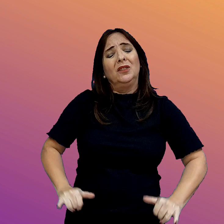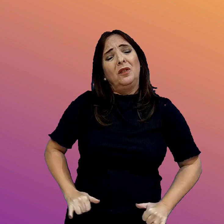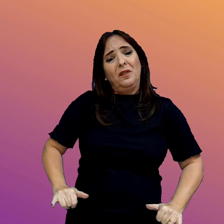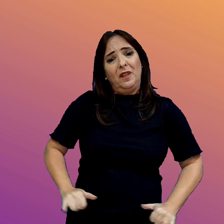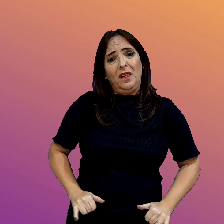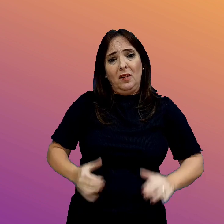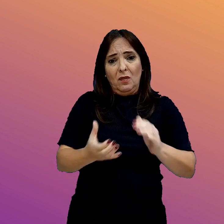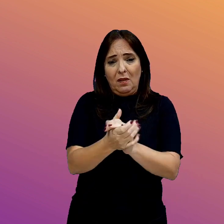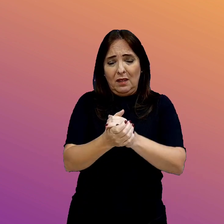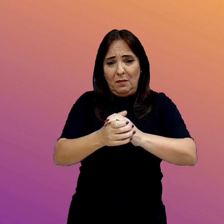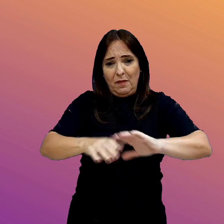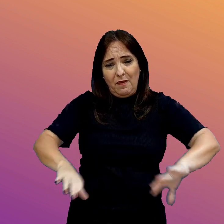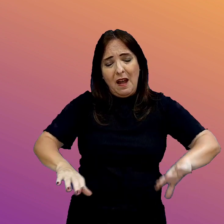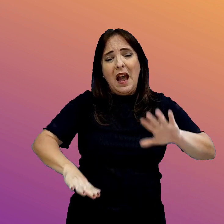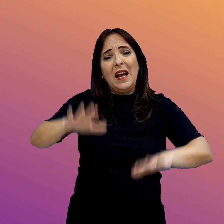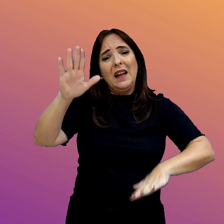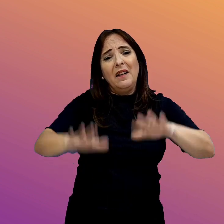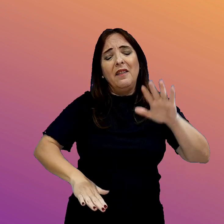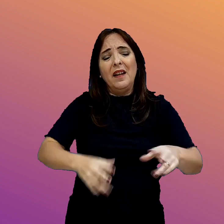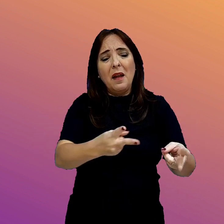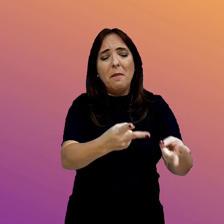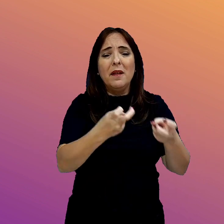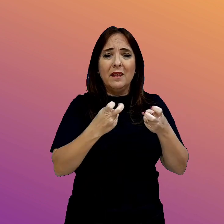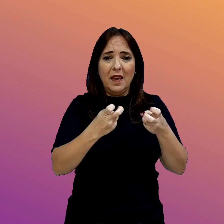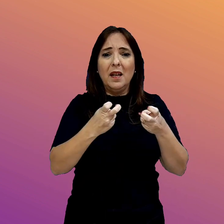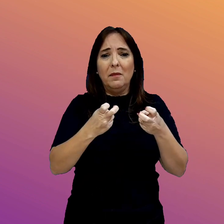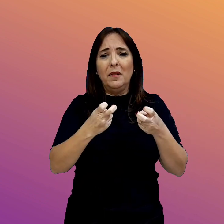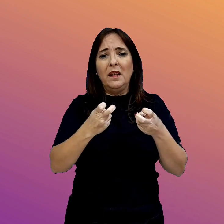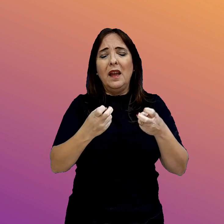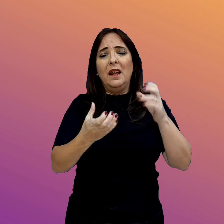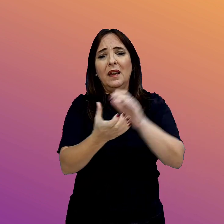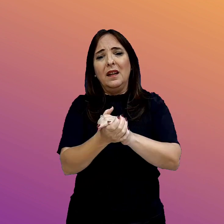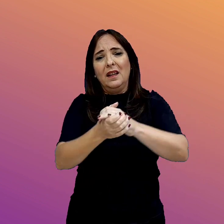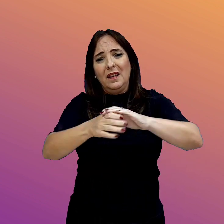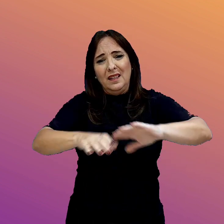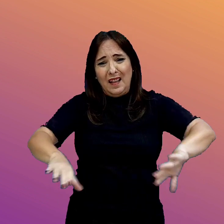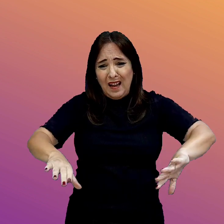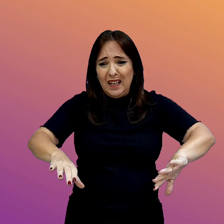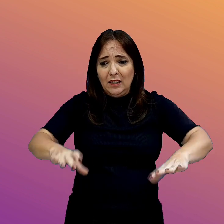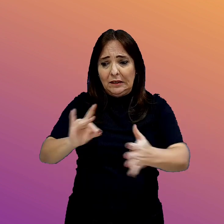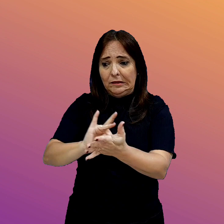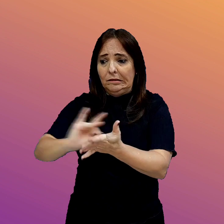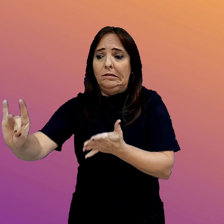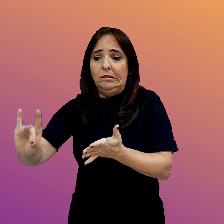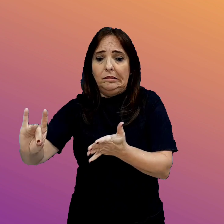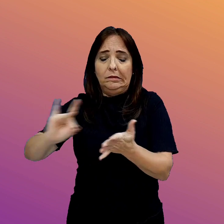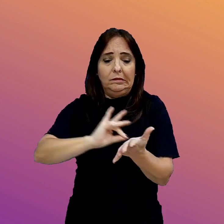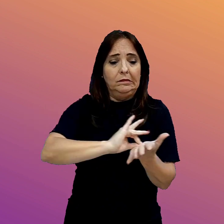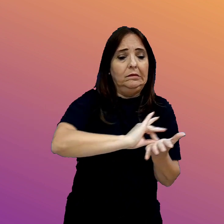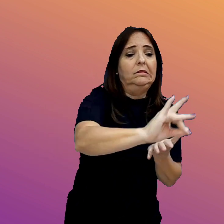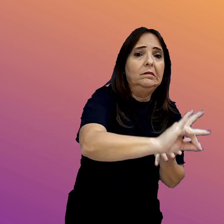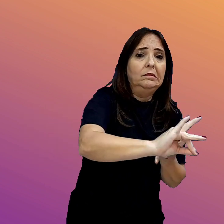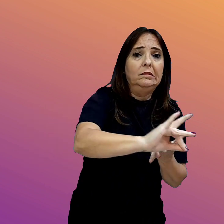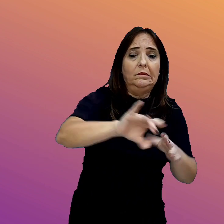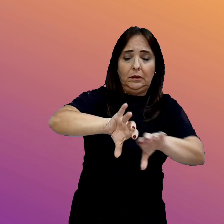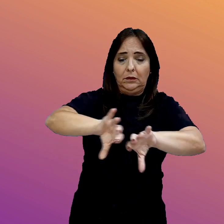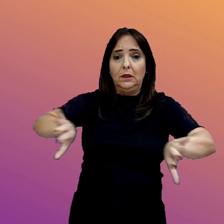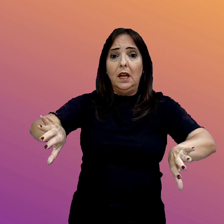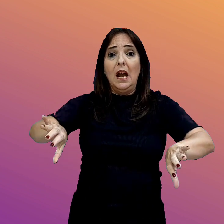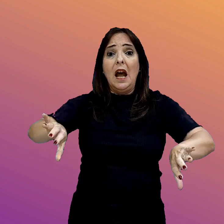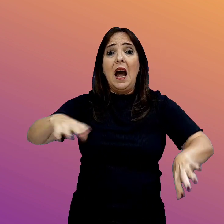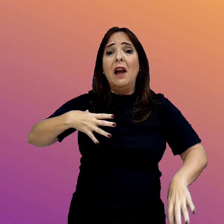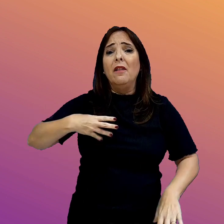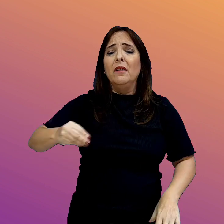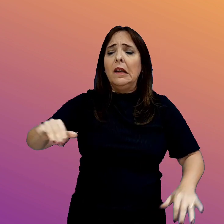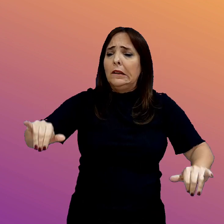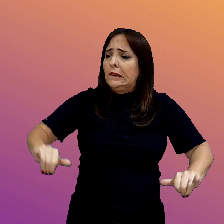sofrer. E às vezes eu percebo que casais que se divorciam, viram inimigos depois do divórcio, e os filhos sofrem, ficam no